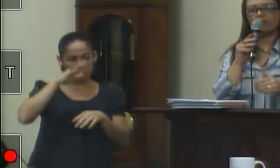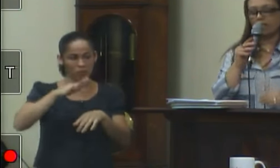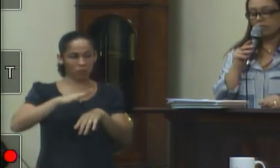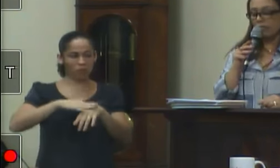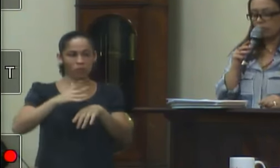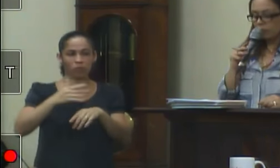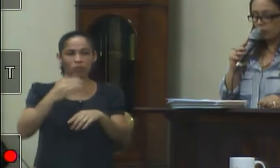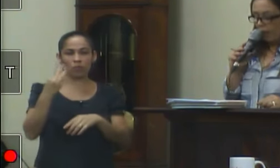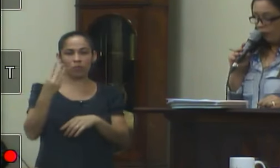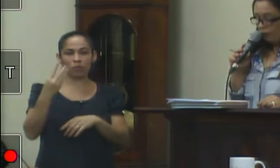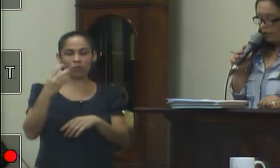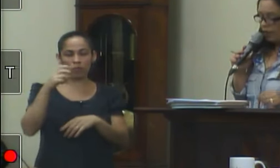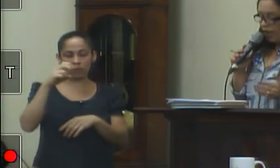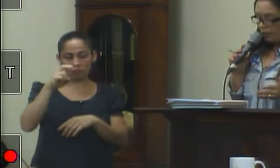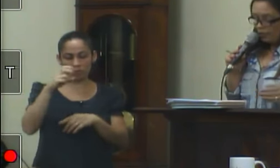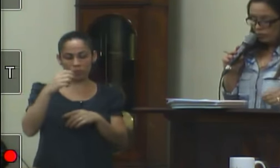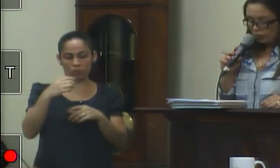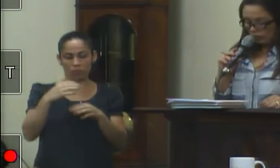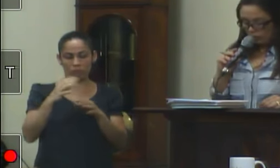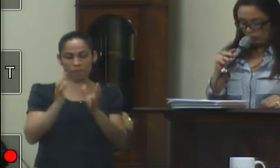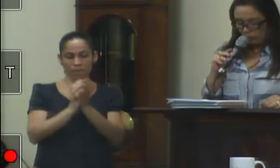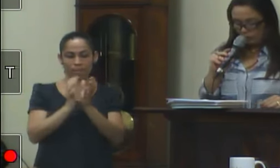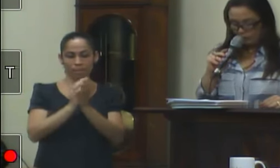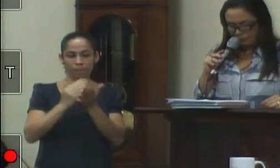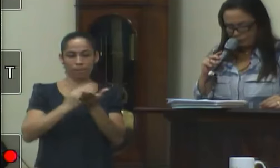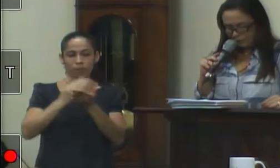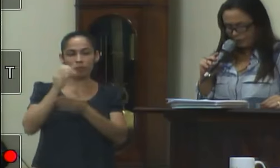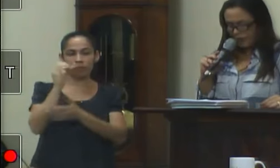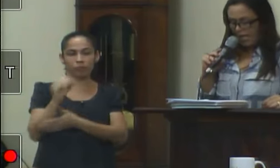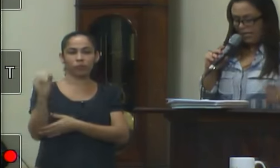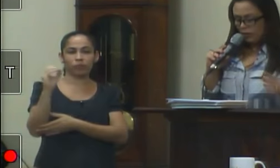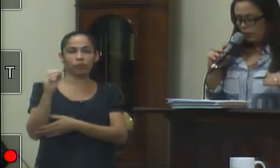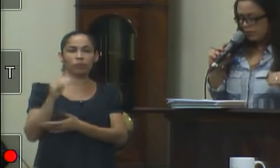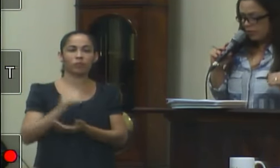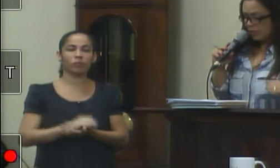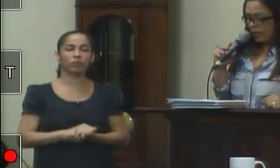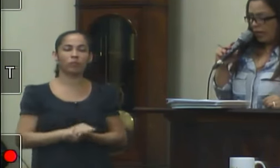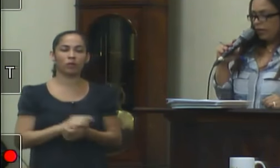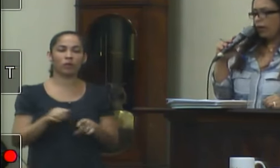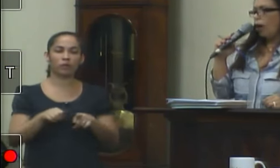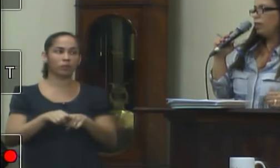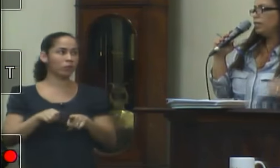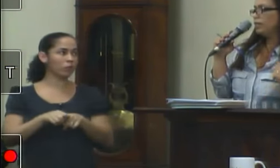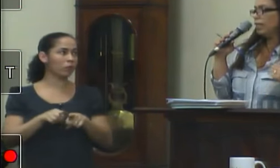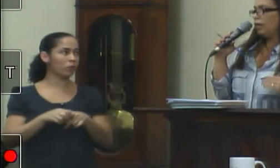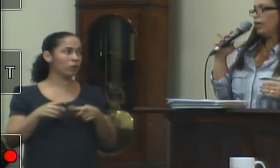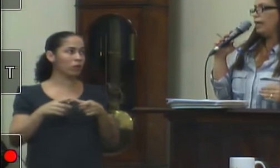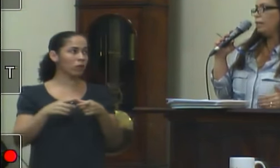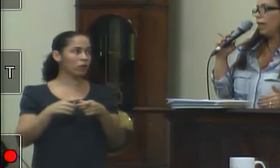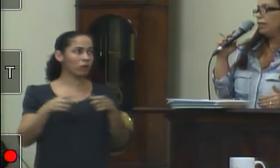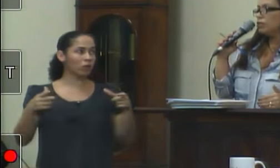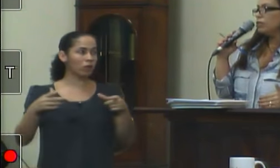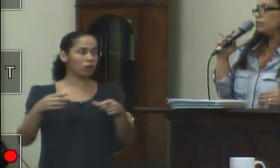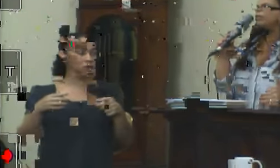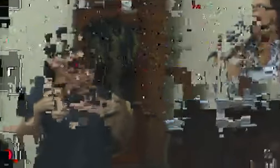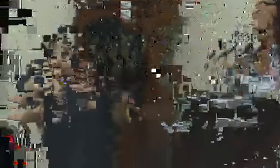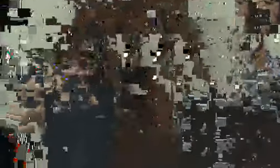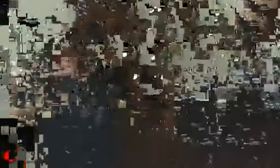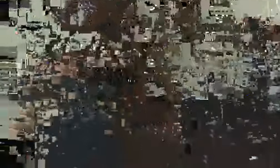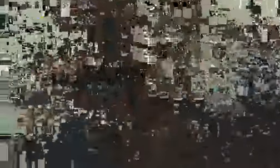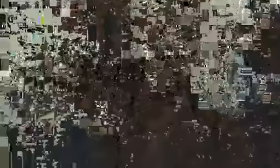5 equipes de saúde bucal, a partir de outubro. E com isso também, aumentando a carga horária médica, nós